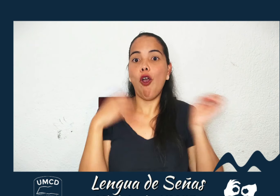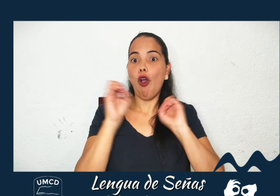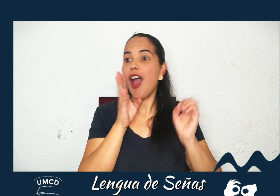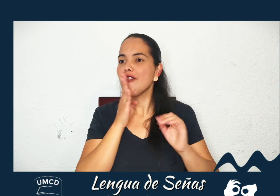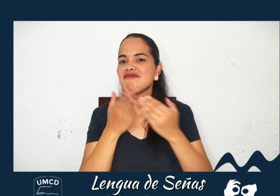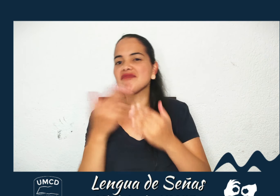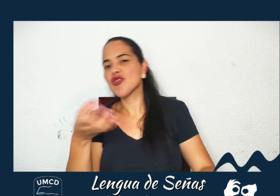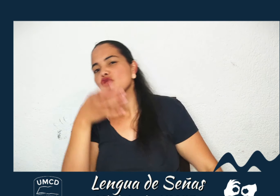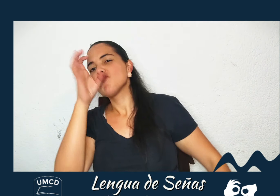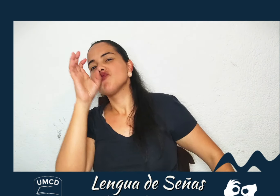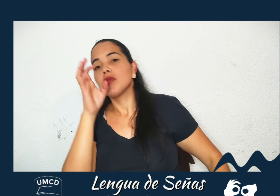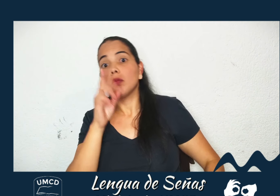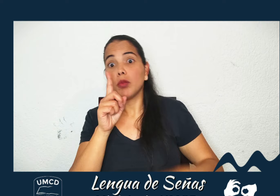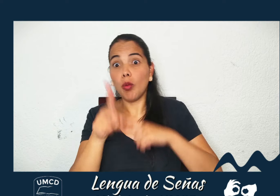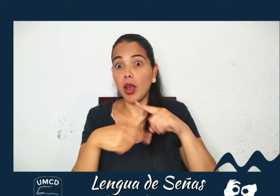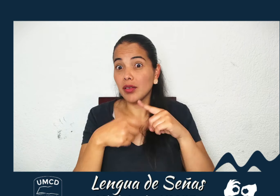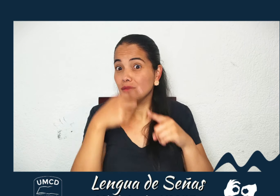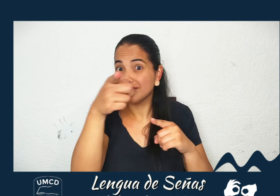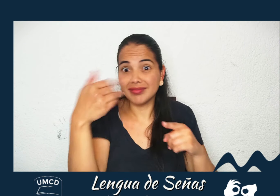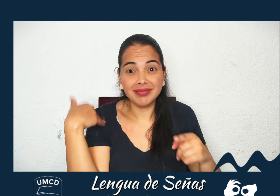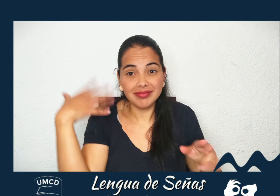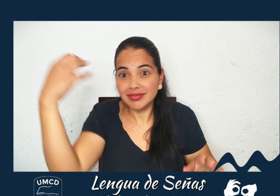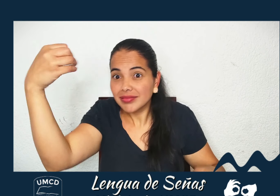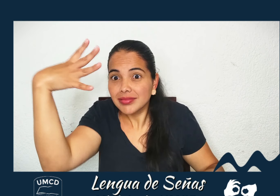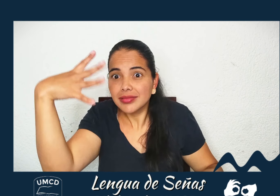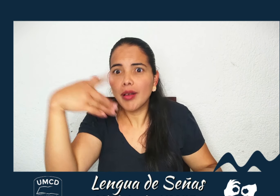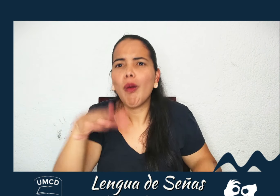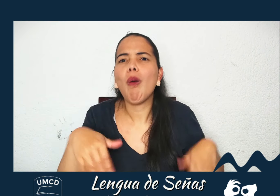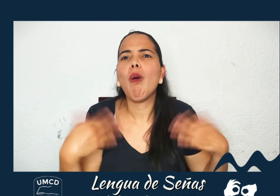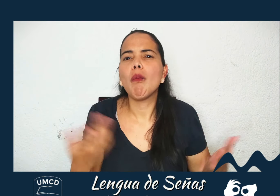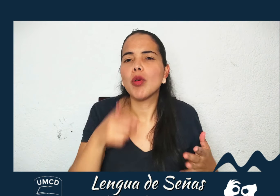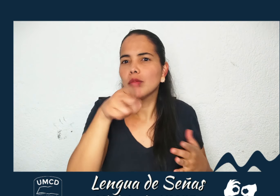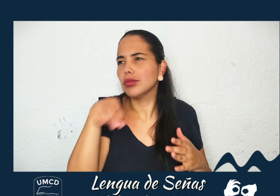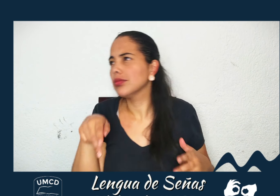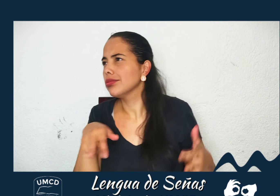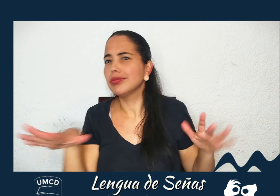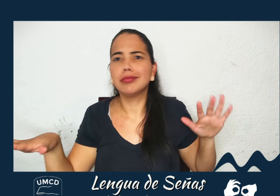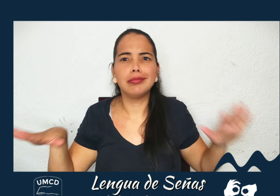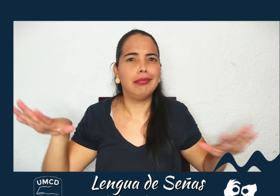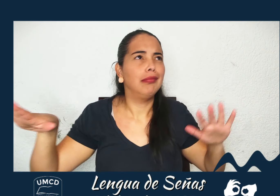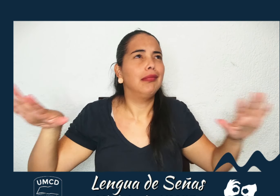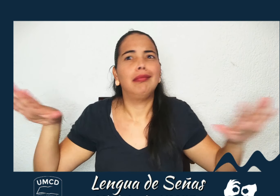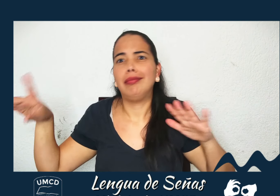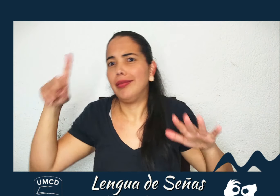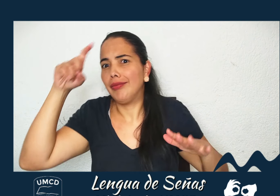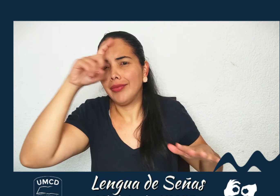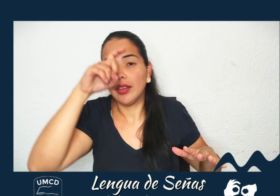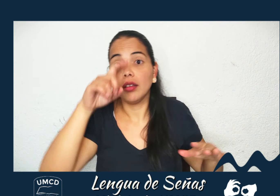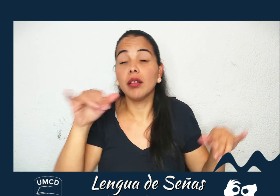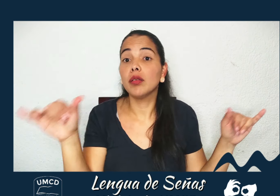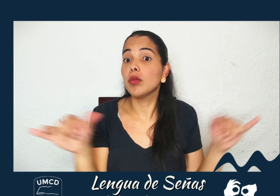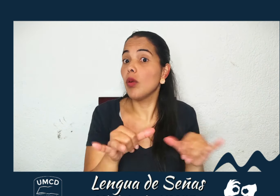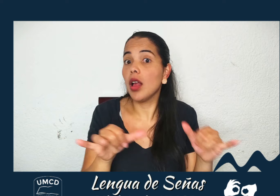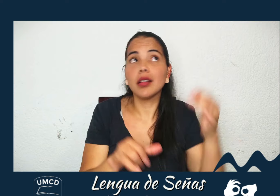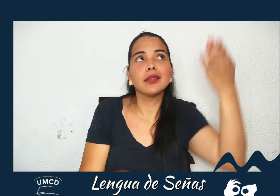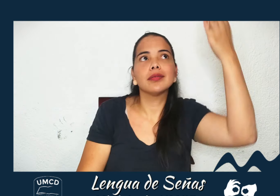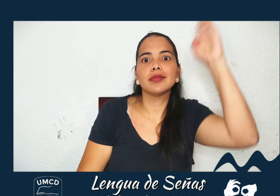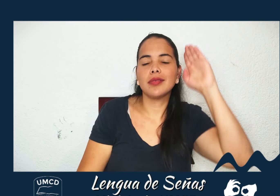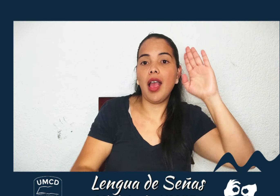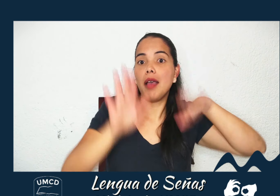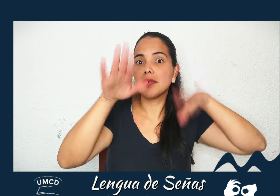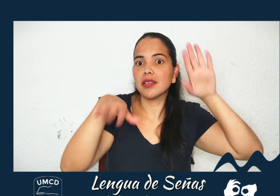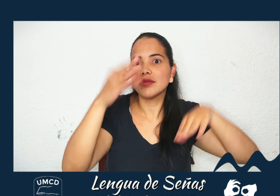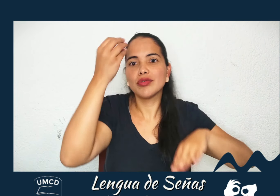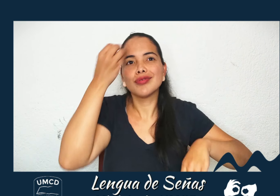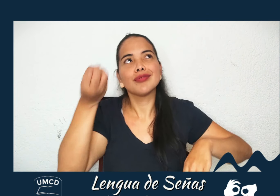nos olvidamos que cuando nosotros no caminamos en pos de la guía y de la voluntad de Dios,